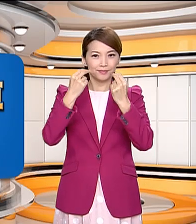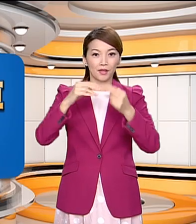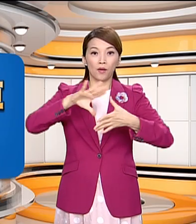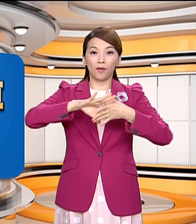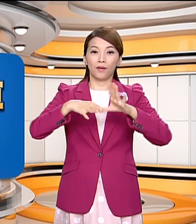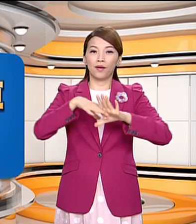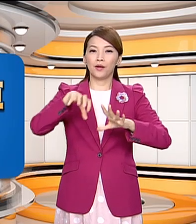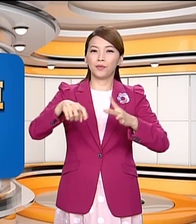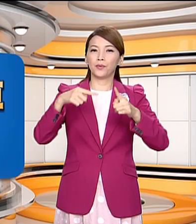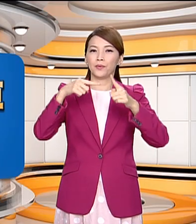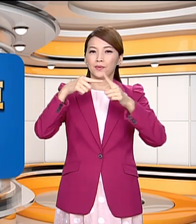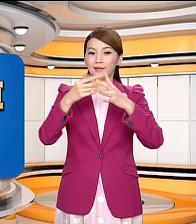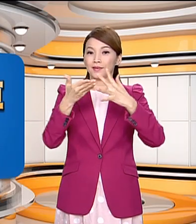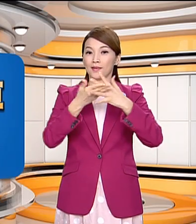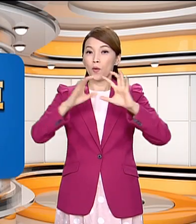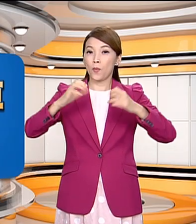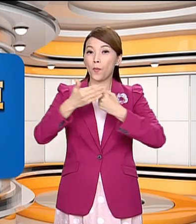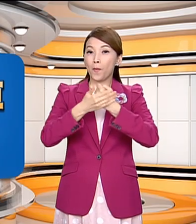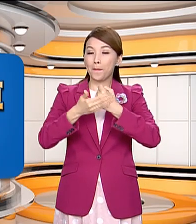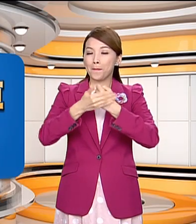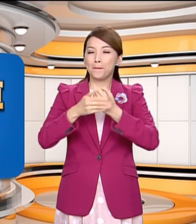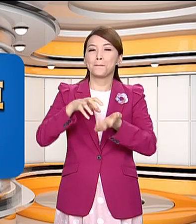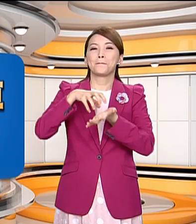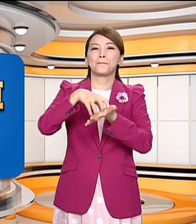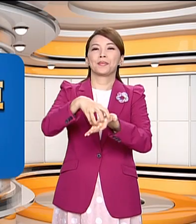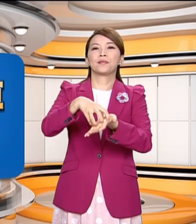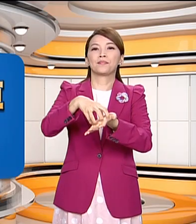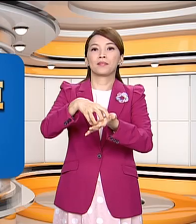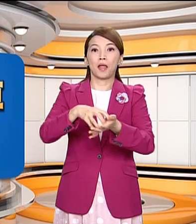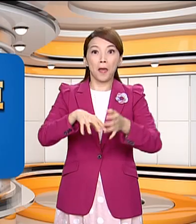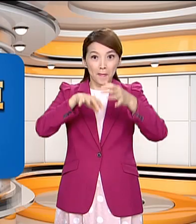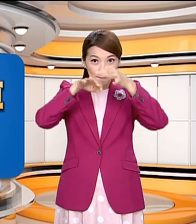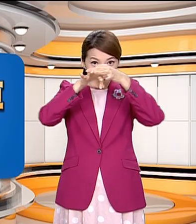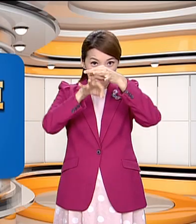来看有哪些人得到了文化部人间国宝的授证。